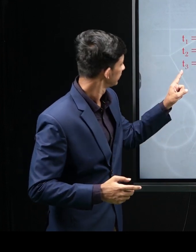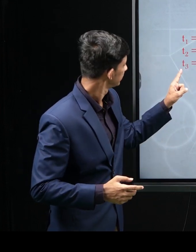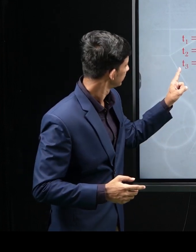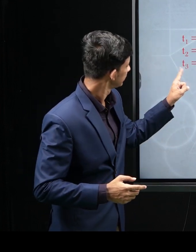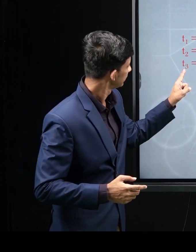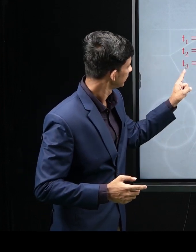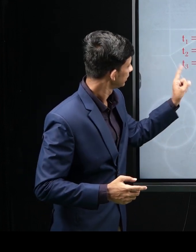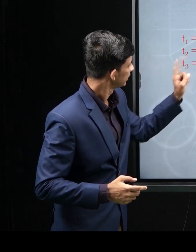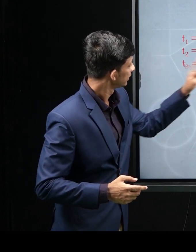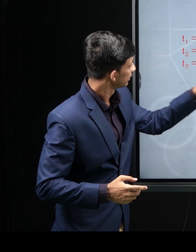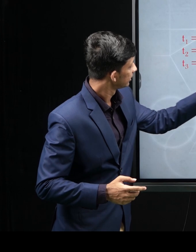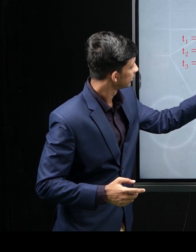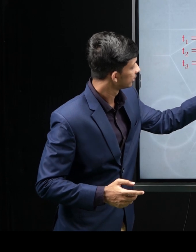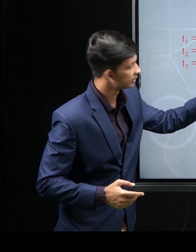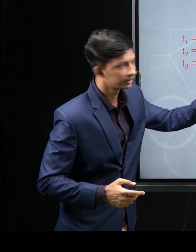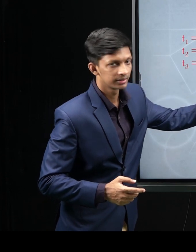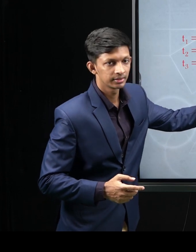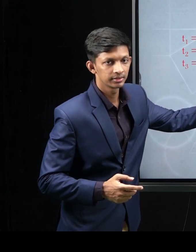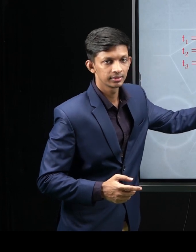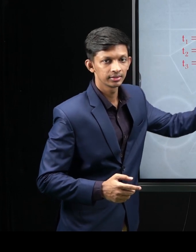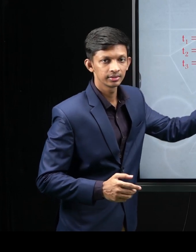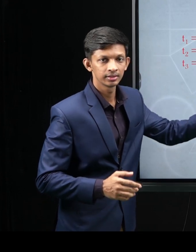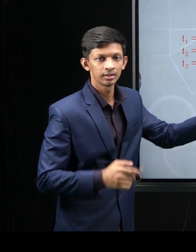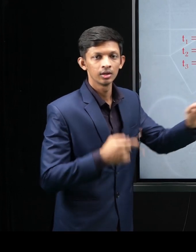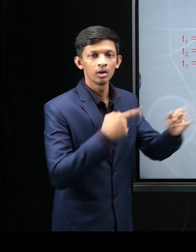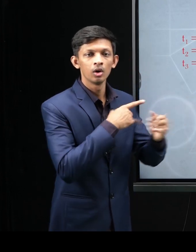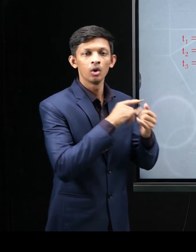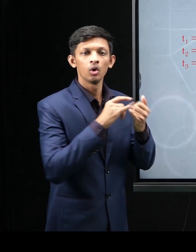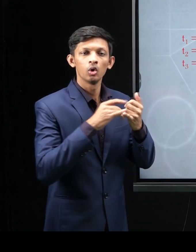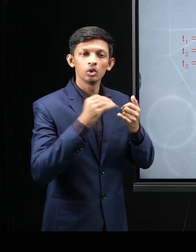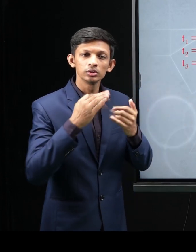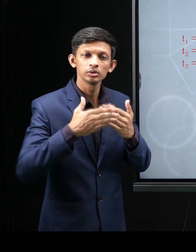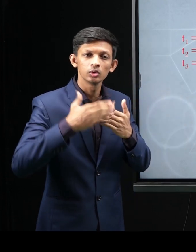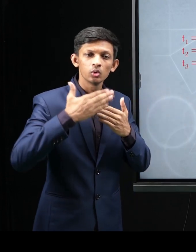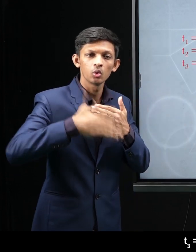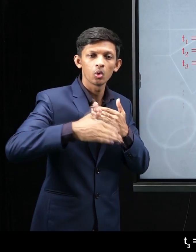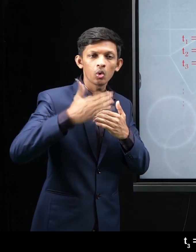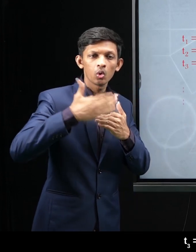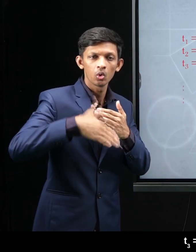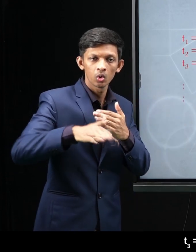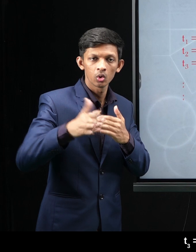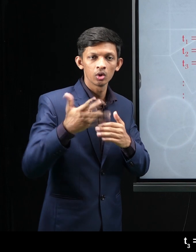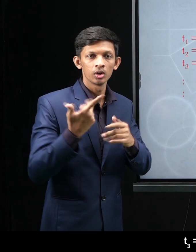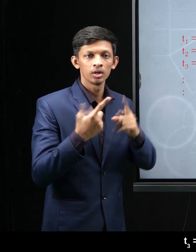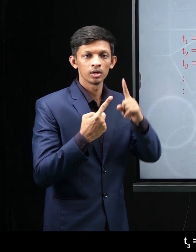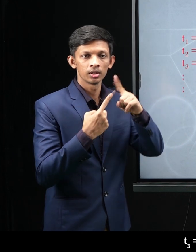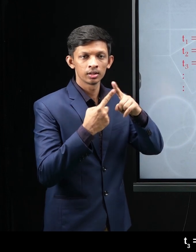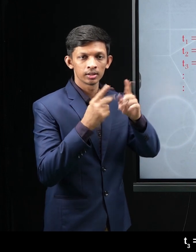a r a⁻r2−1. T3 is equal to T2